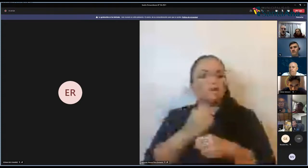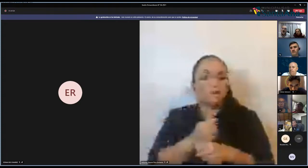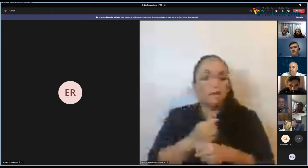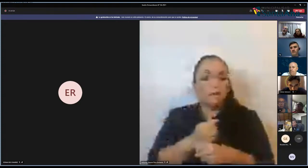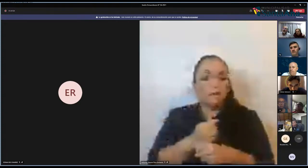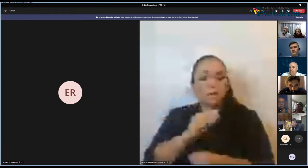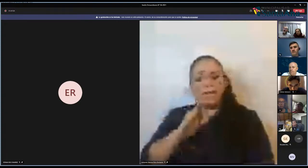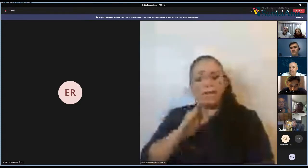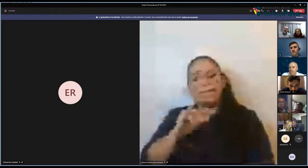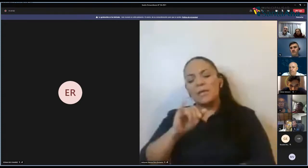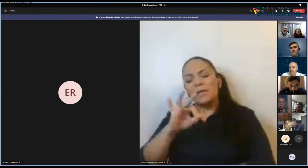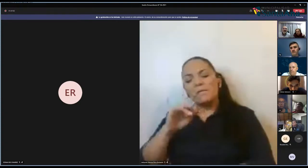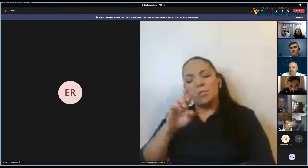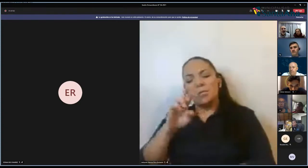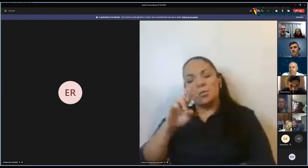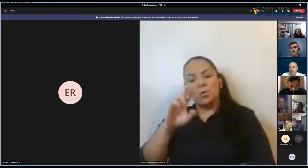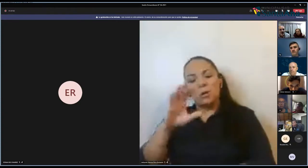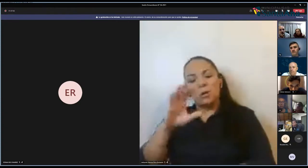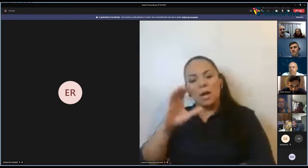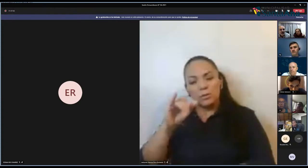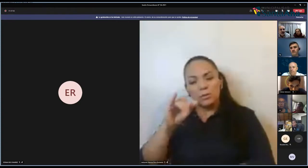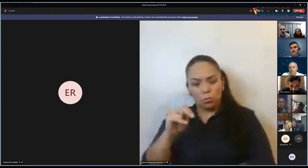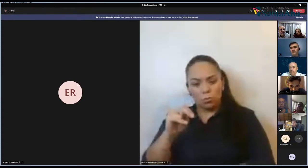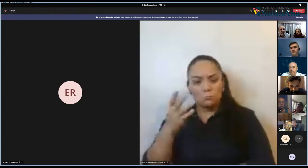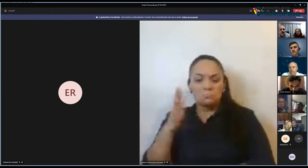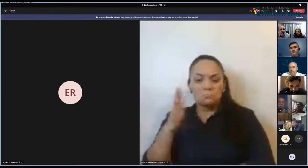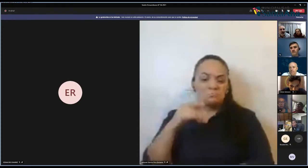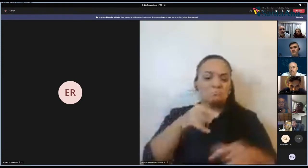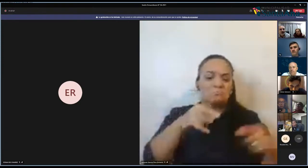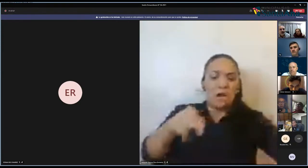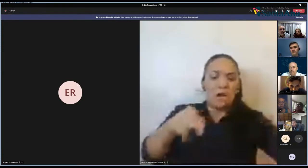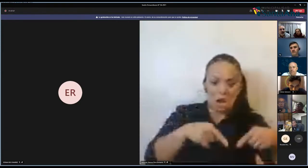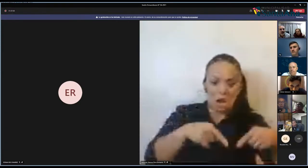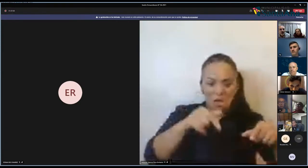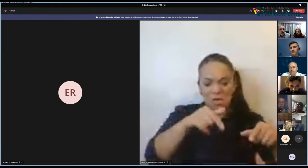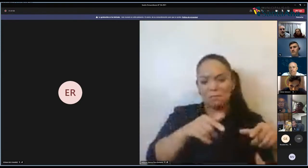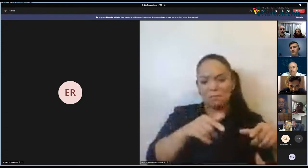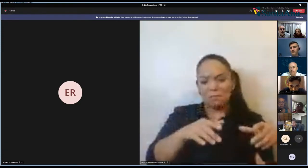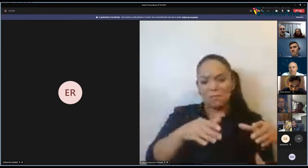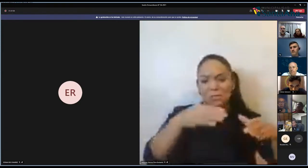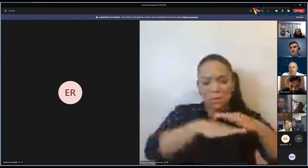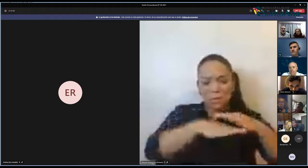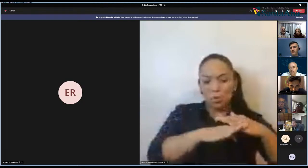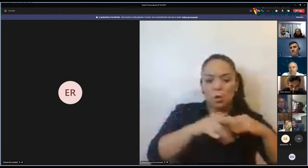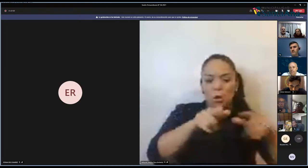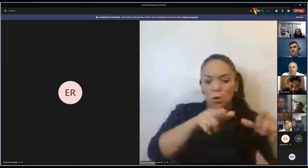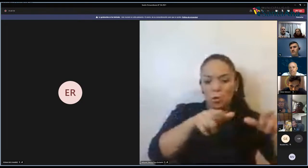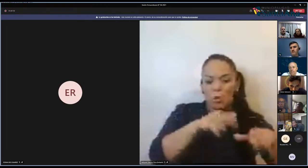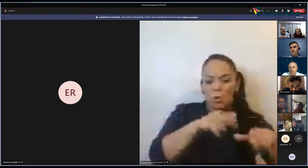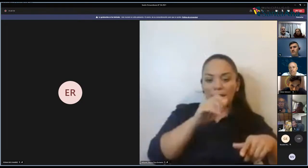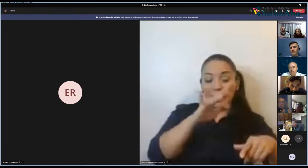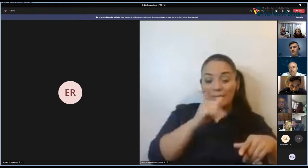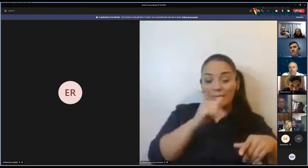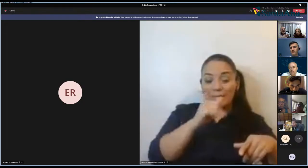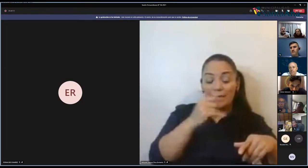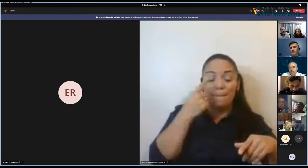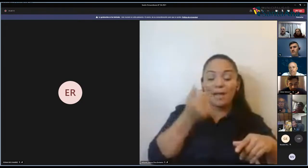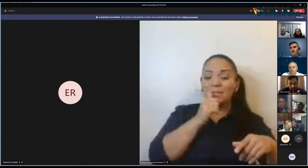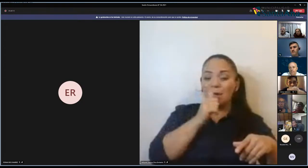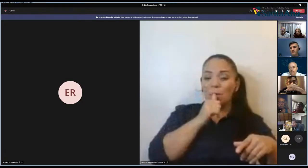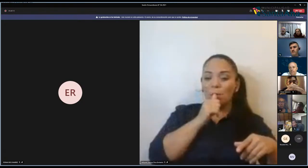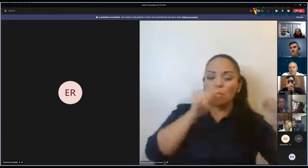más o menos donde está la caja de registro dentro de la propiedad de patricia con el propósito de que las aguas pudieran